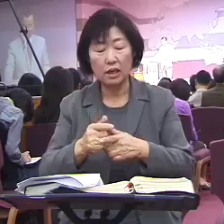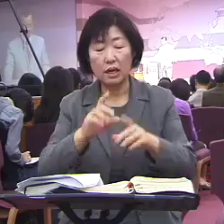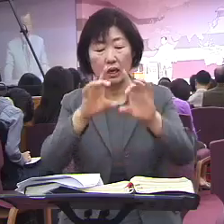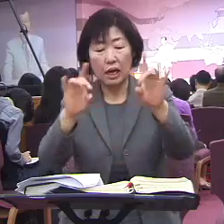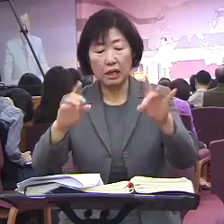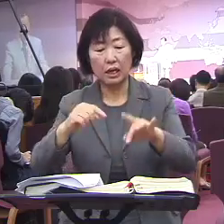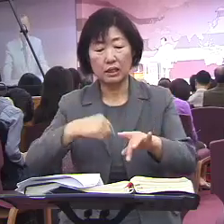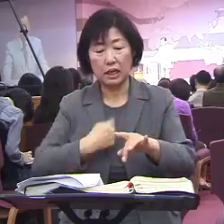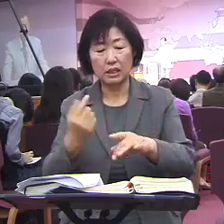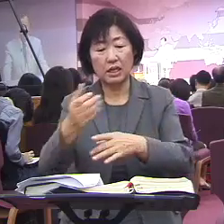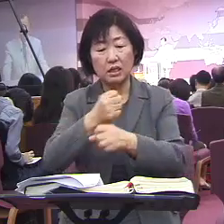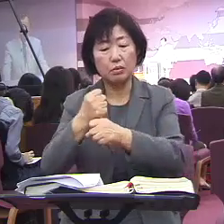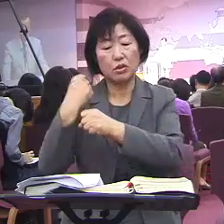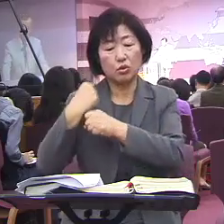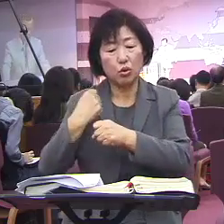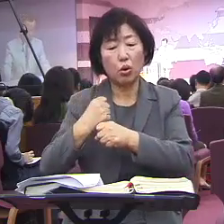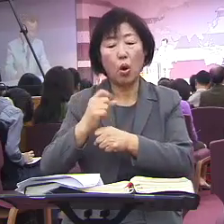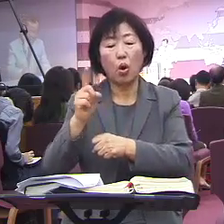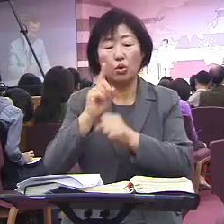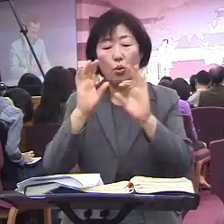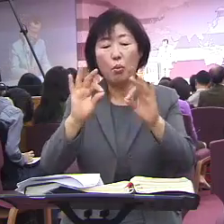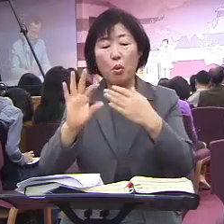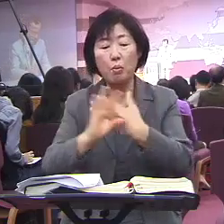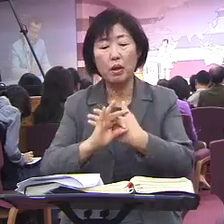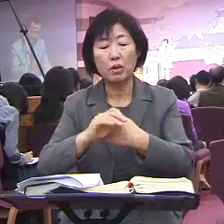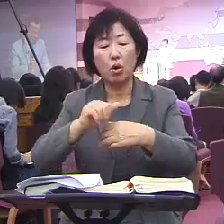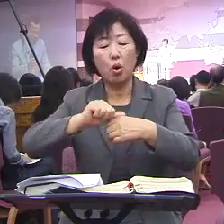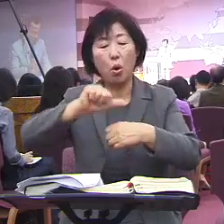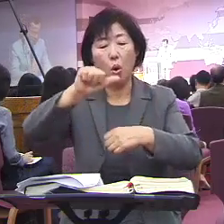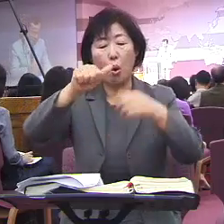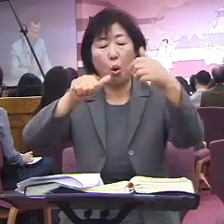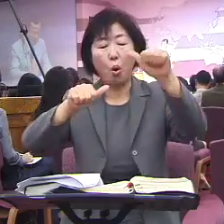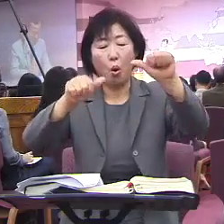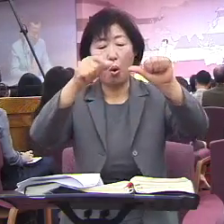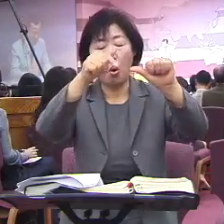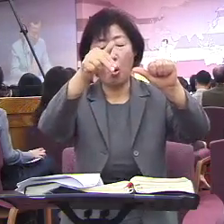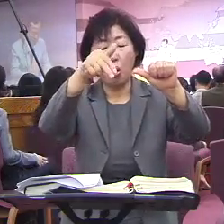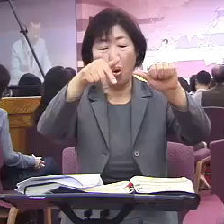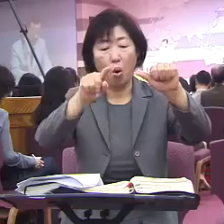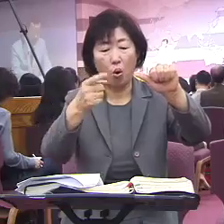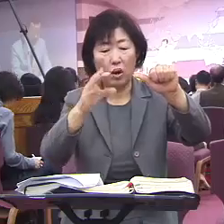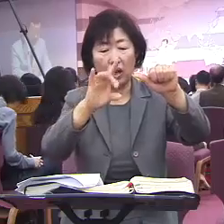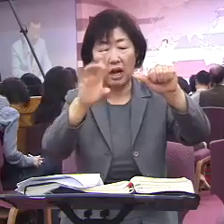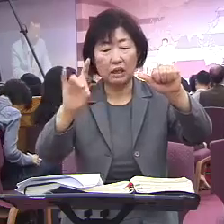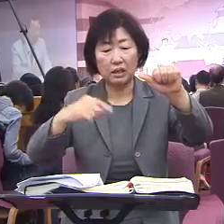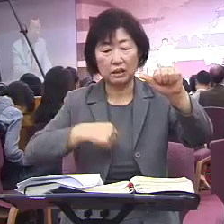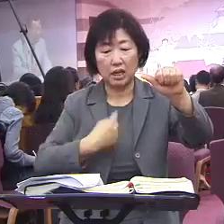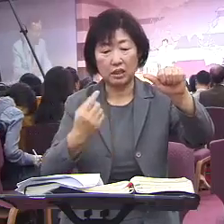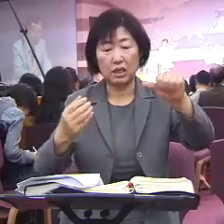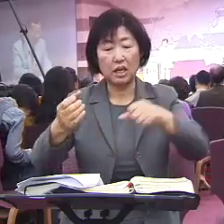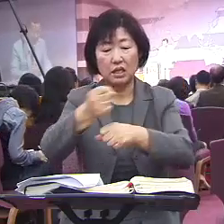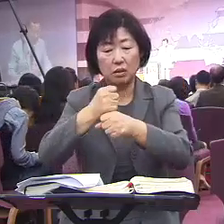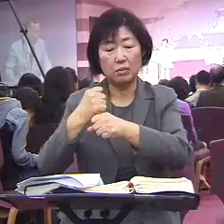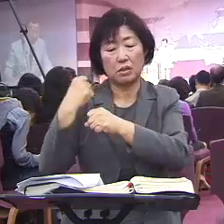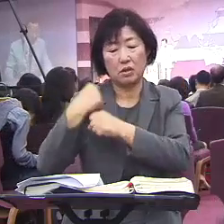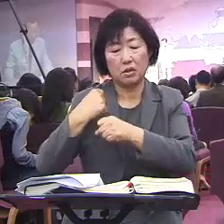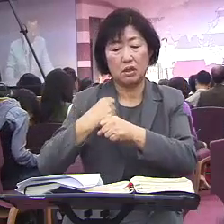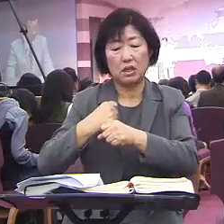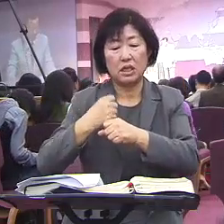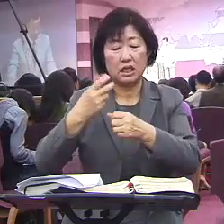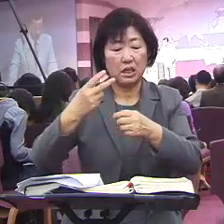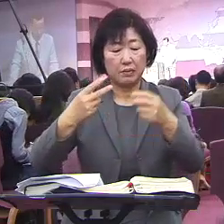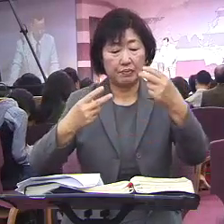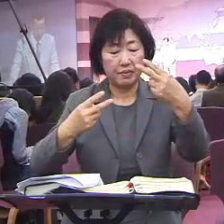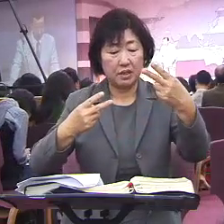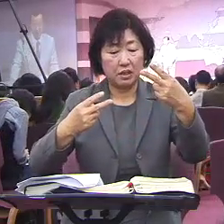자기의 짐을 질 것입니다. 어떻게 보면 5절 말씀 각각 자기의 짐을 질 것임이니라, 이 말씀이 2절 말씀